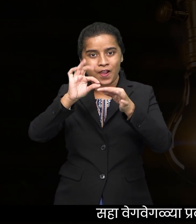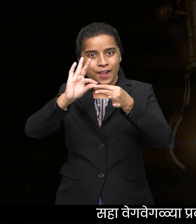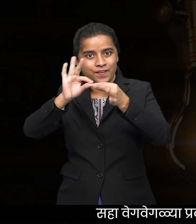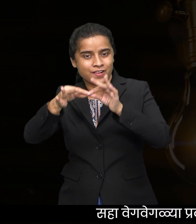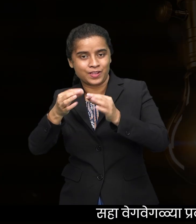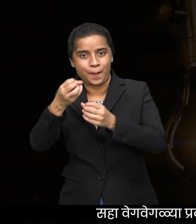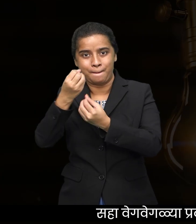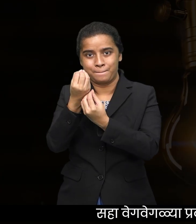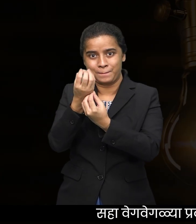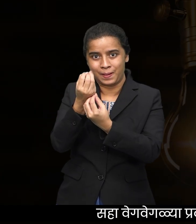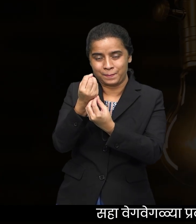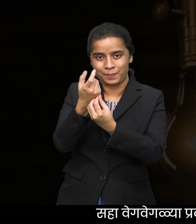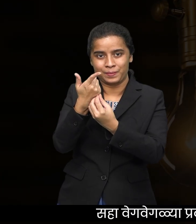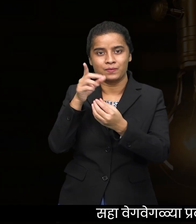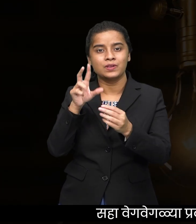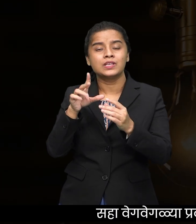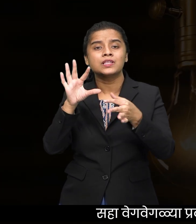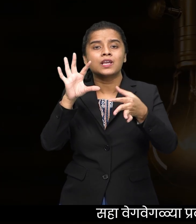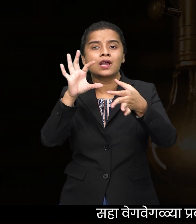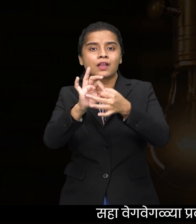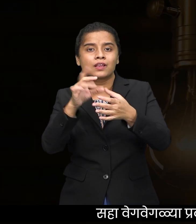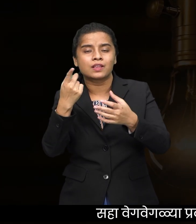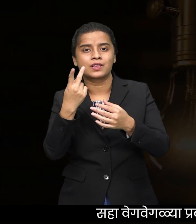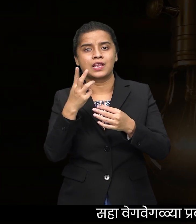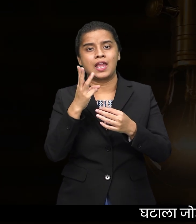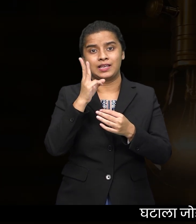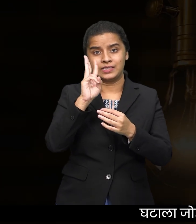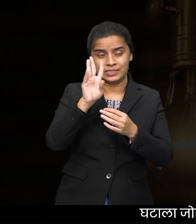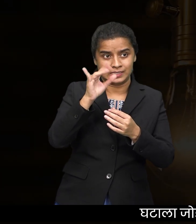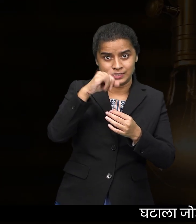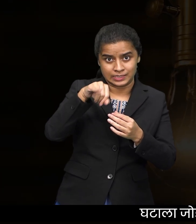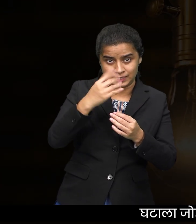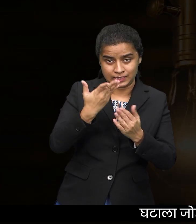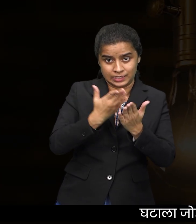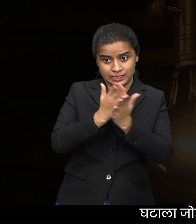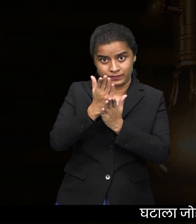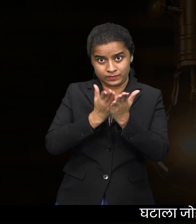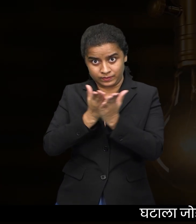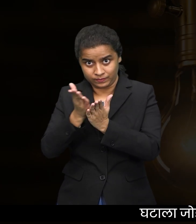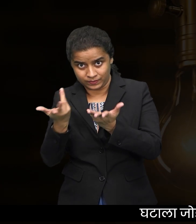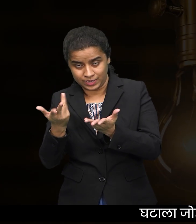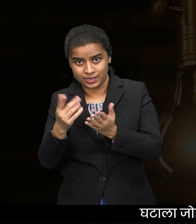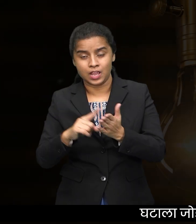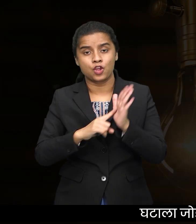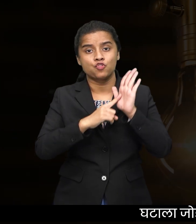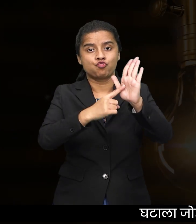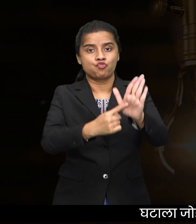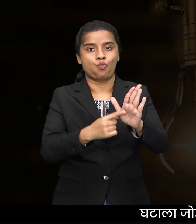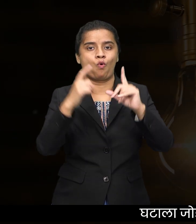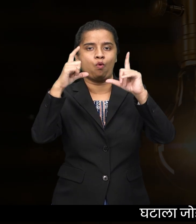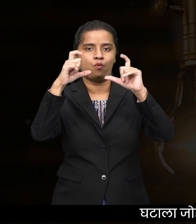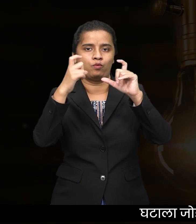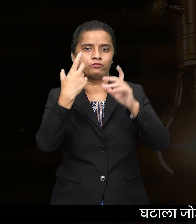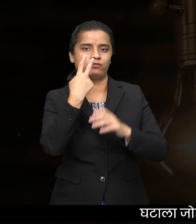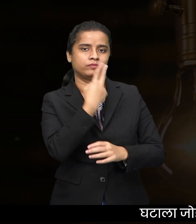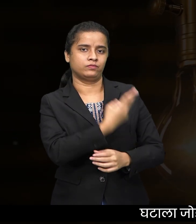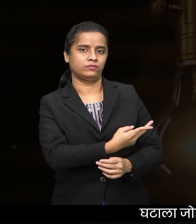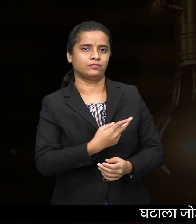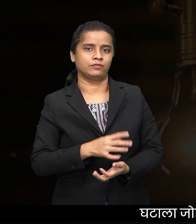6 वेगवेगळ्या प्रकारे दिव्याला जोडलेल्या तारा घटाला जोडलेल्या तारांशी जोडा.